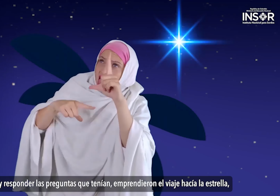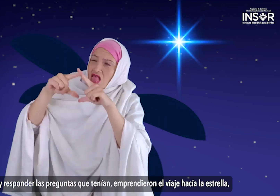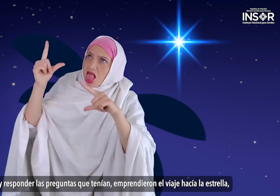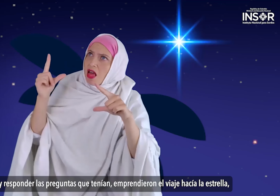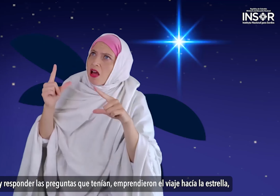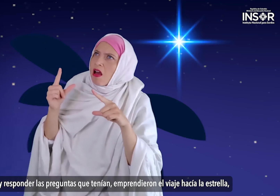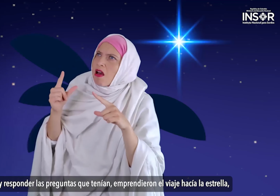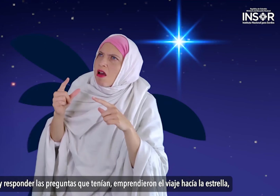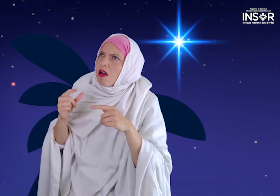hacia la estrella.